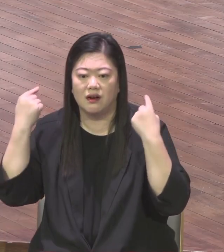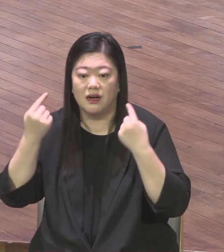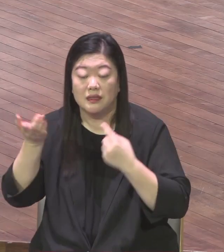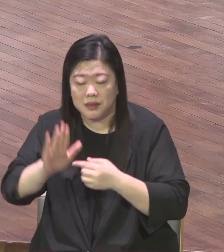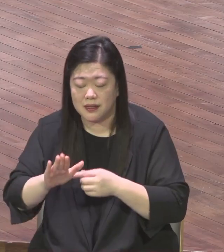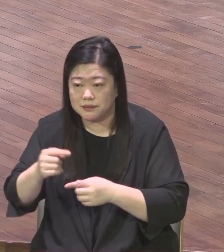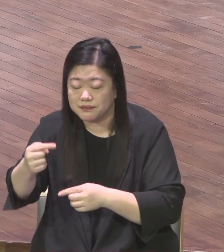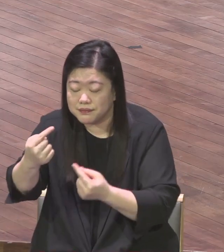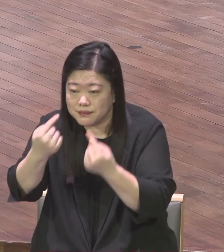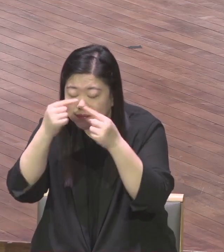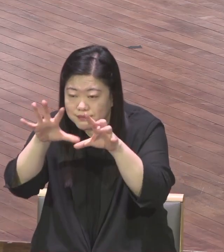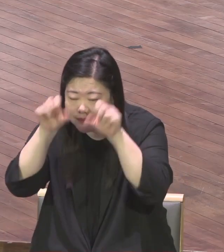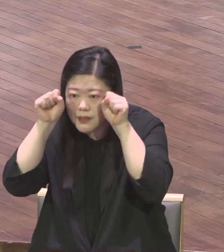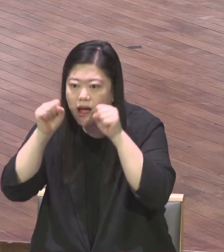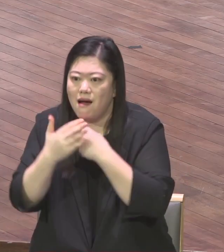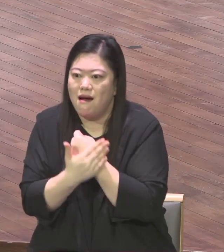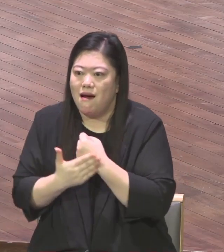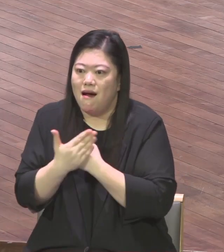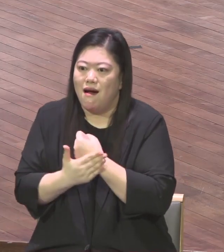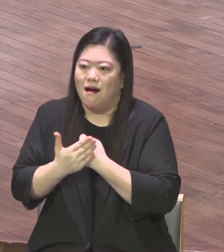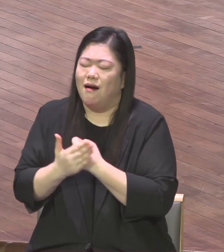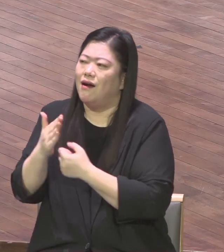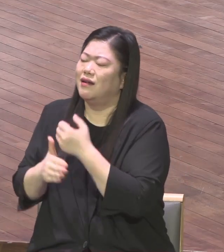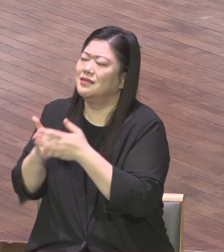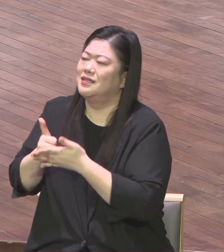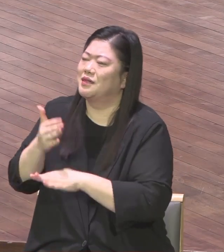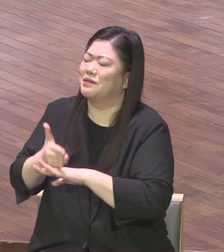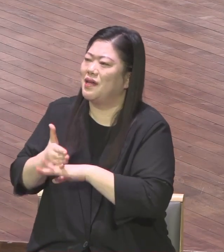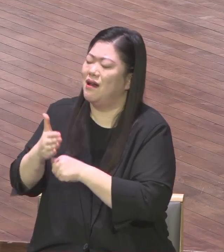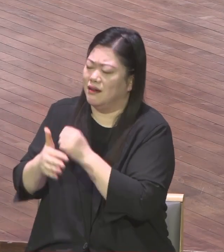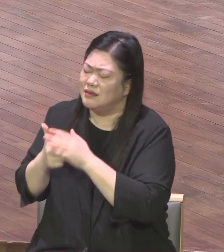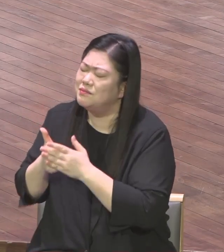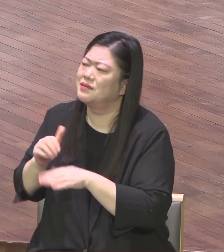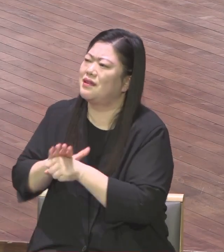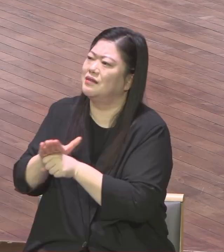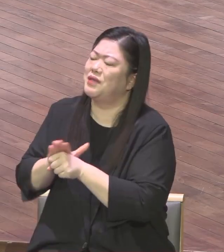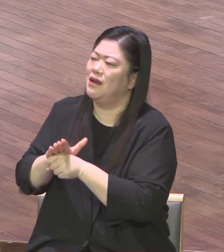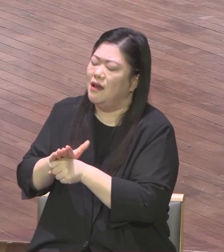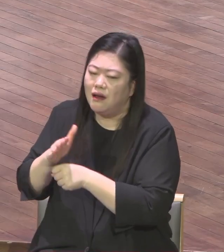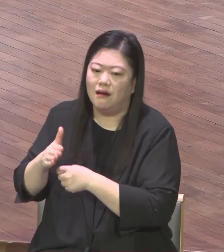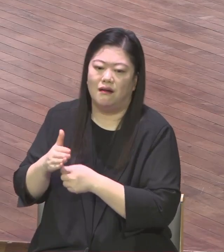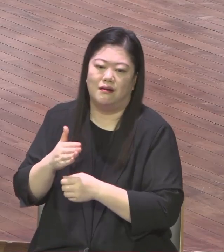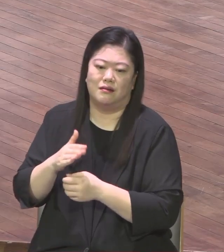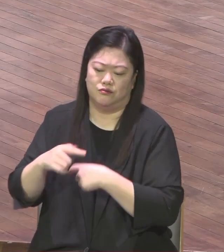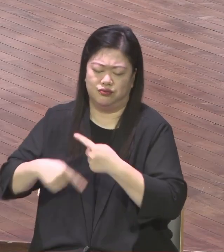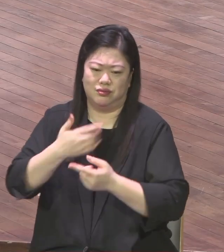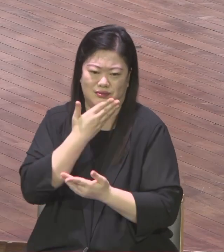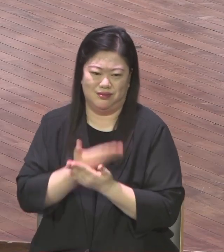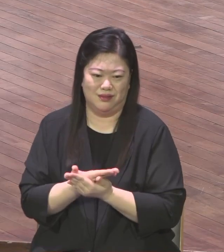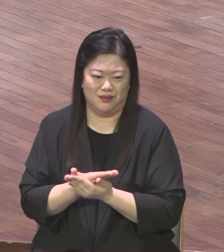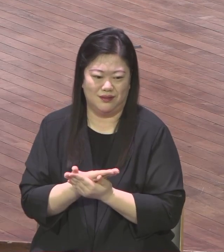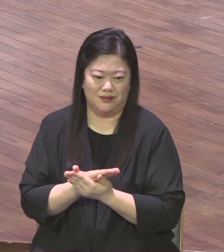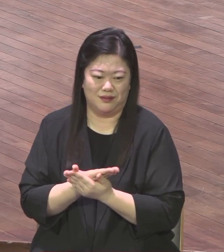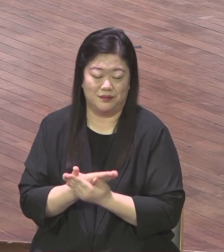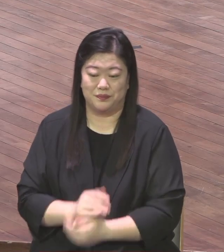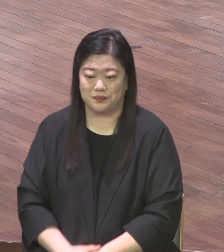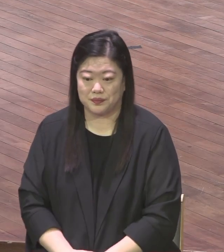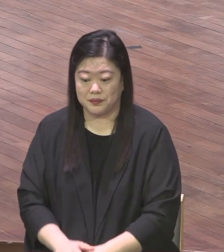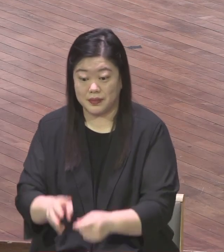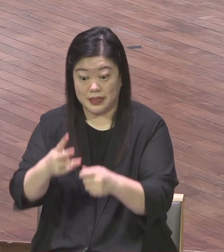하시구나. 모든 걸 하나님으로 시작하시라니까요. 그래야 응답받습니다. 셋째,